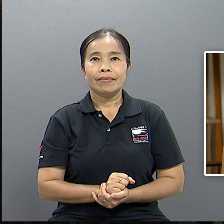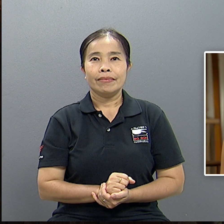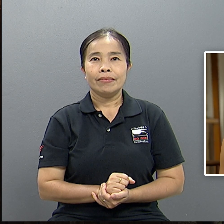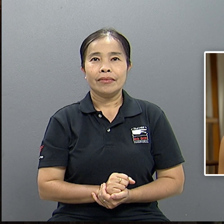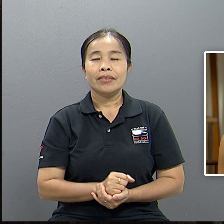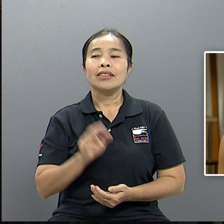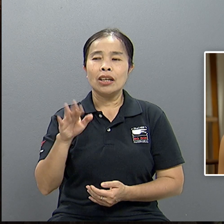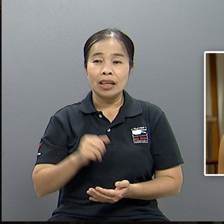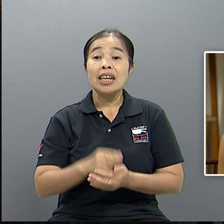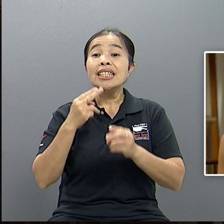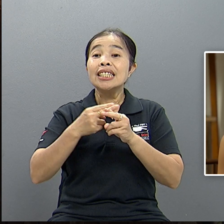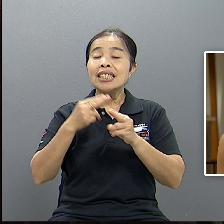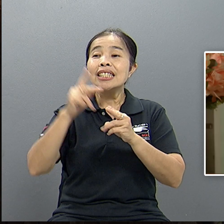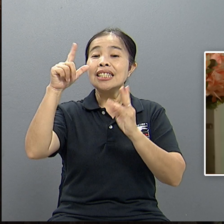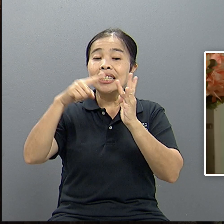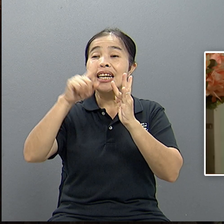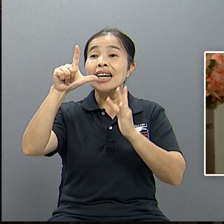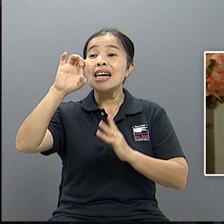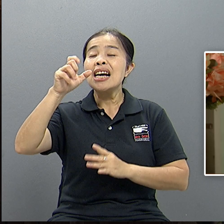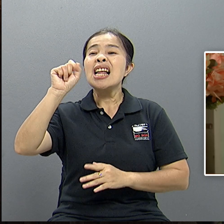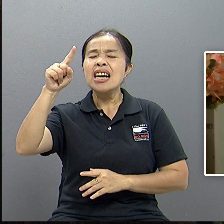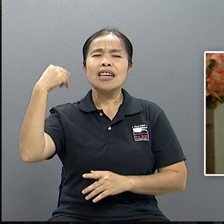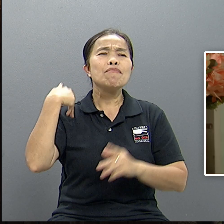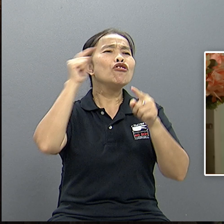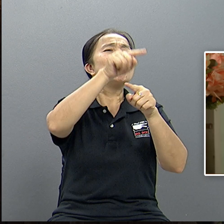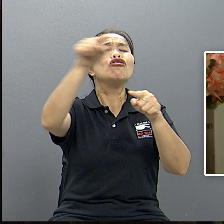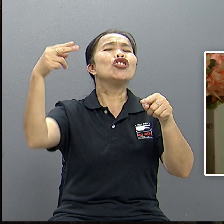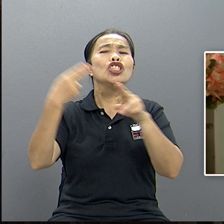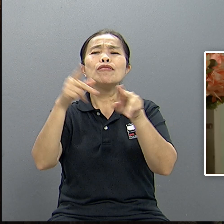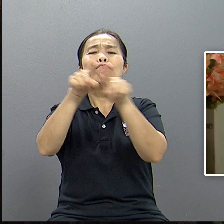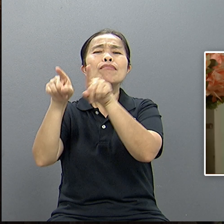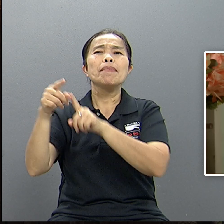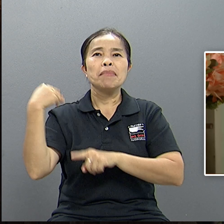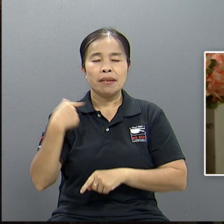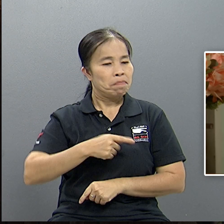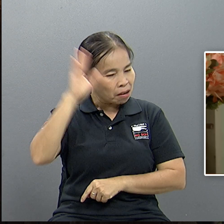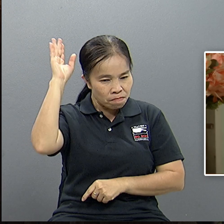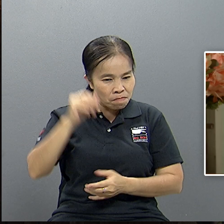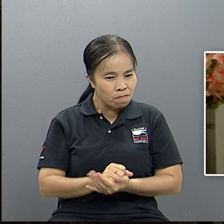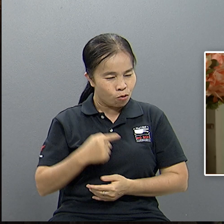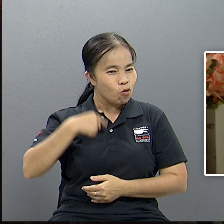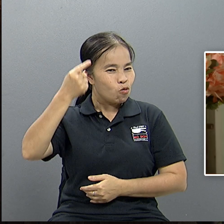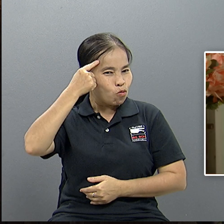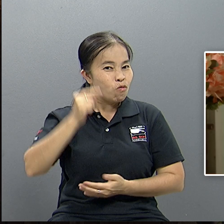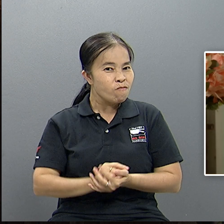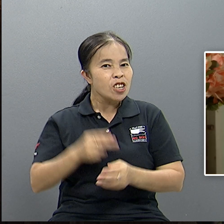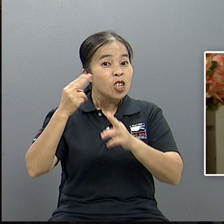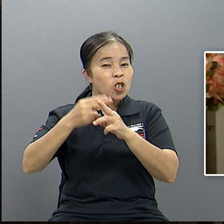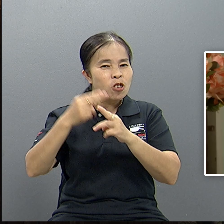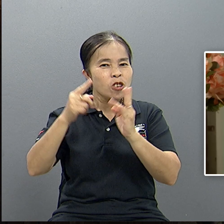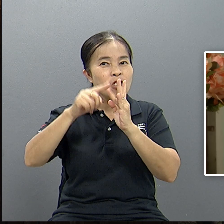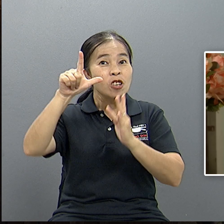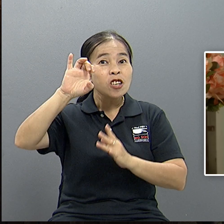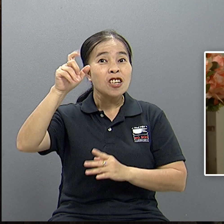คนชื่อเลิศคงมีอีกมากมายนั่นแหละ ไม่มีทางที่พี่เลิศจะเป็น